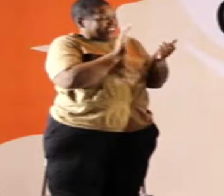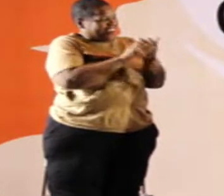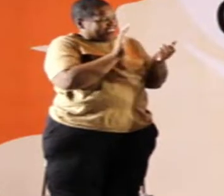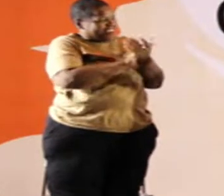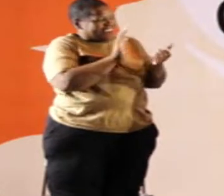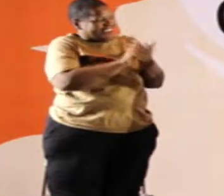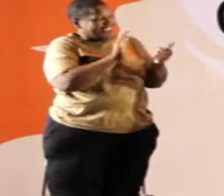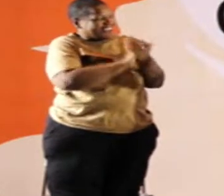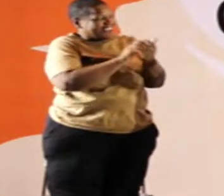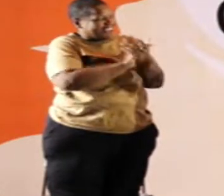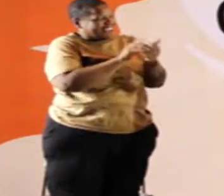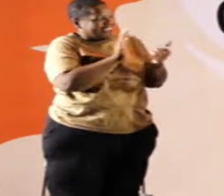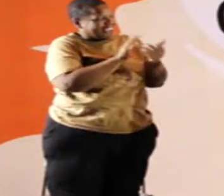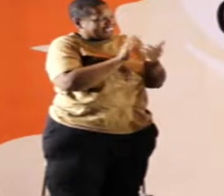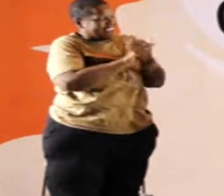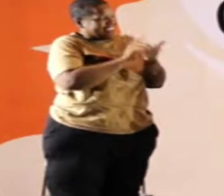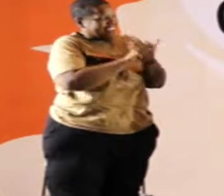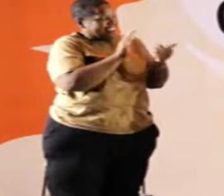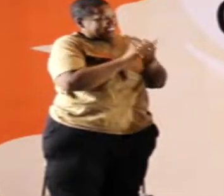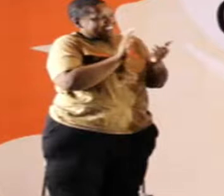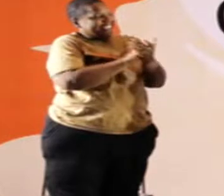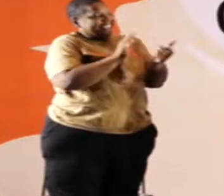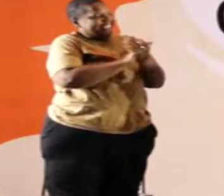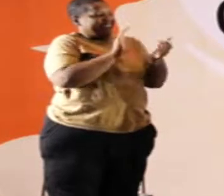Que é isso?